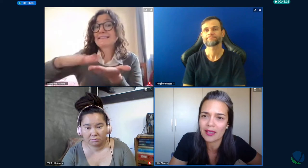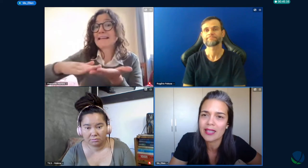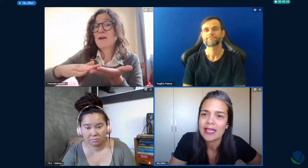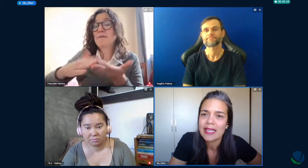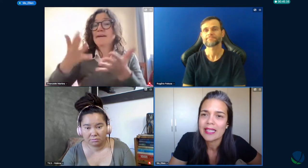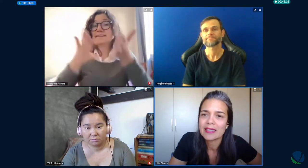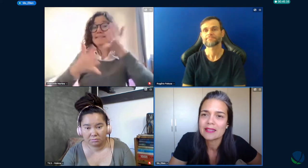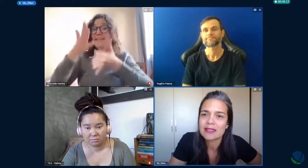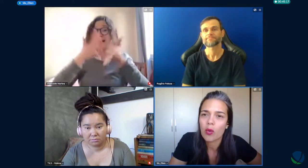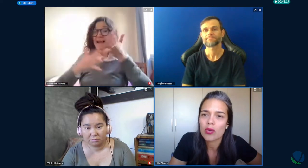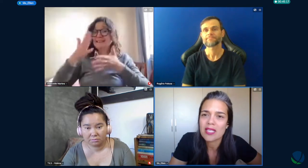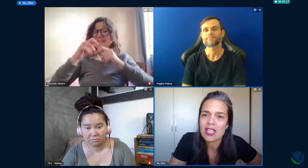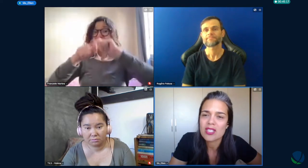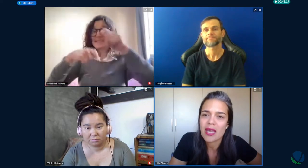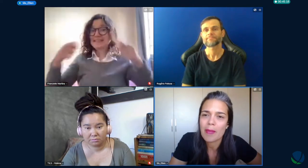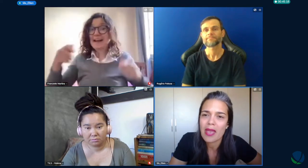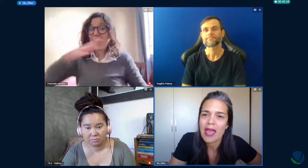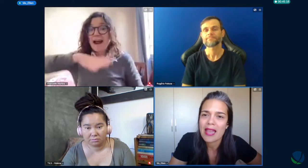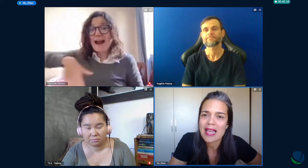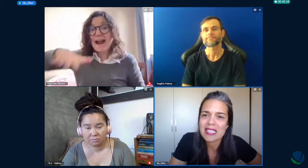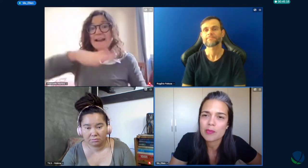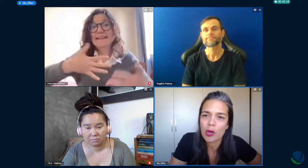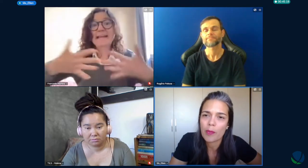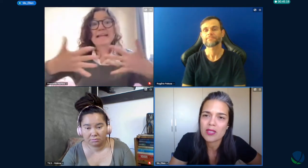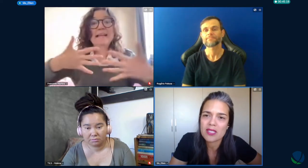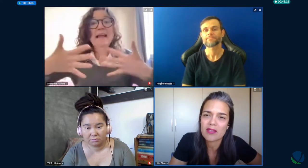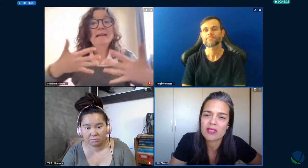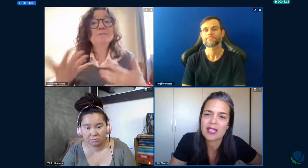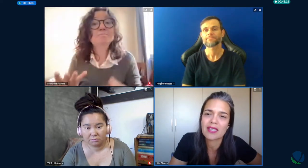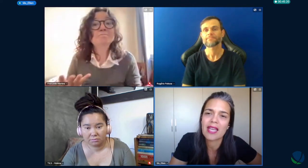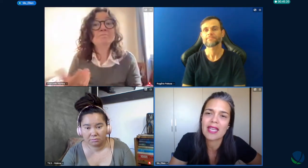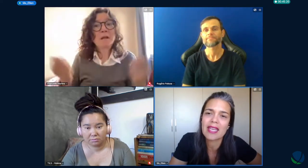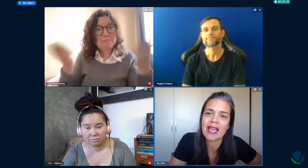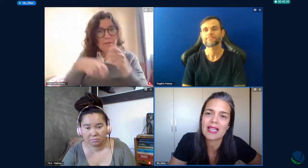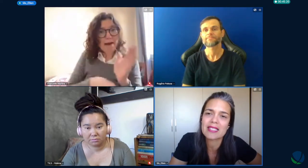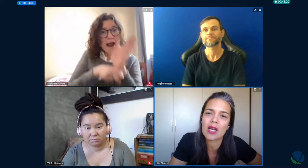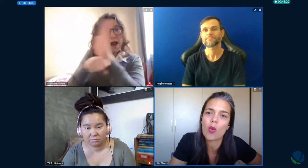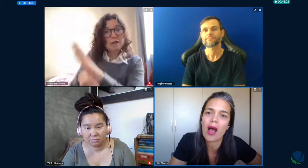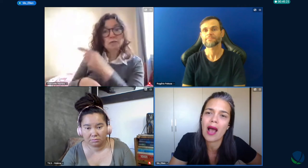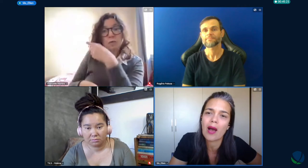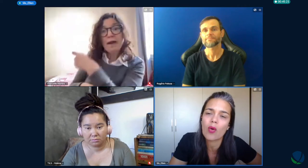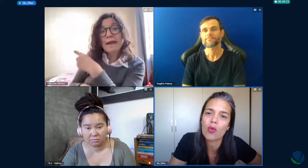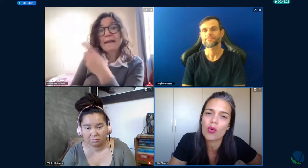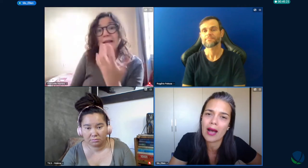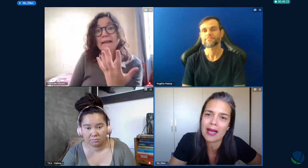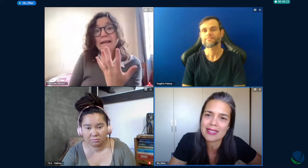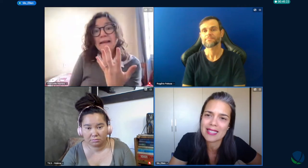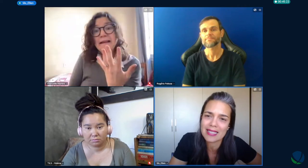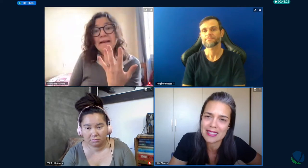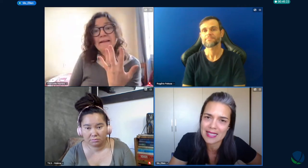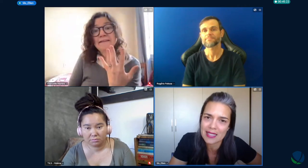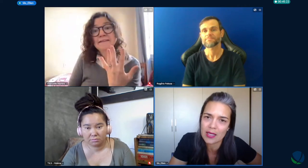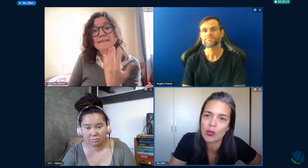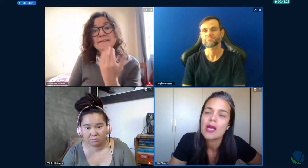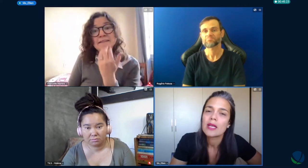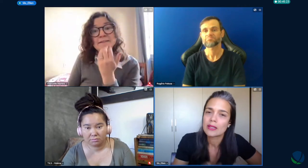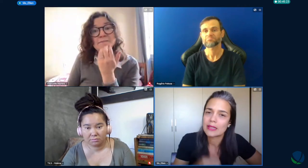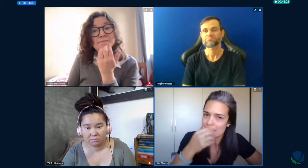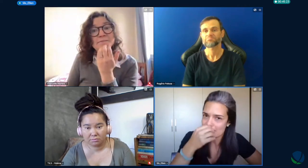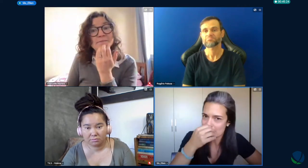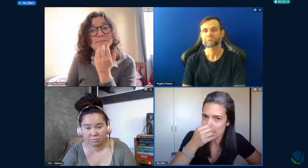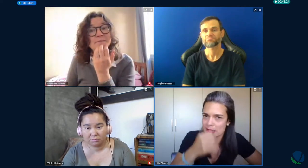do DETRAN. Então, eu gostaria de saber essas propostas que você tem em relação à